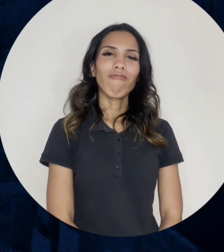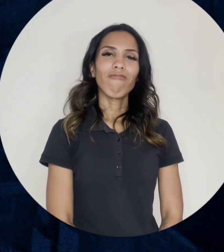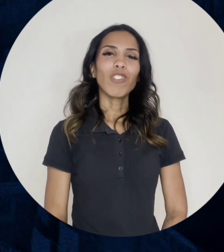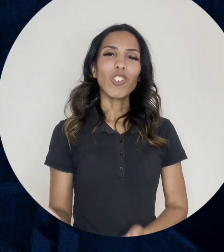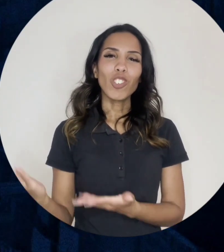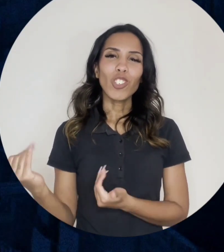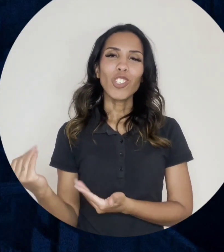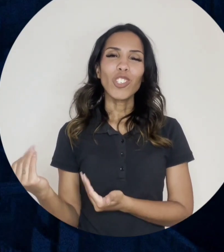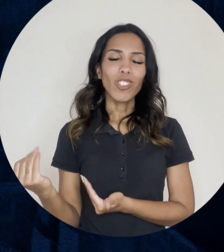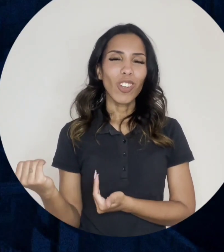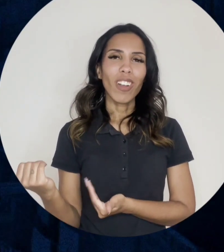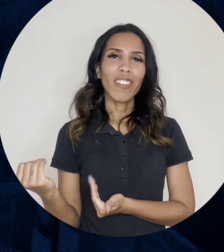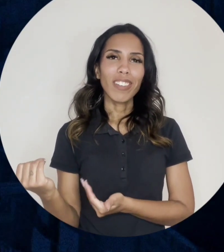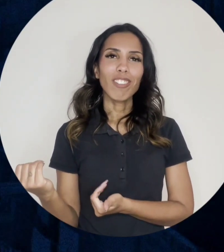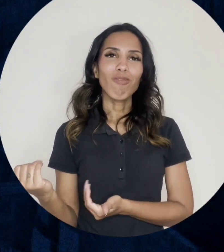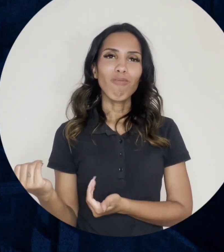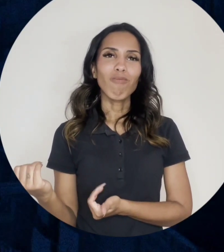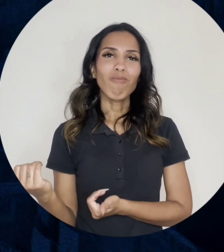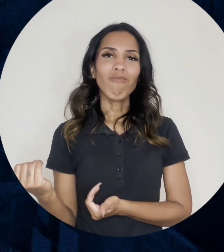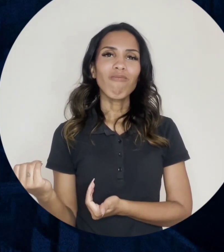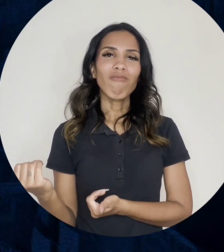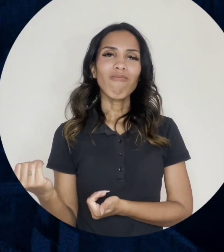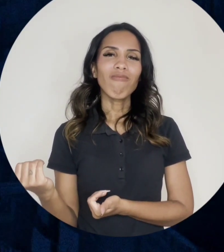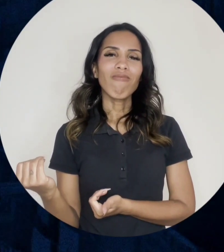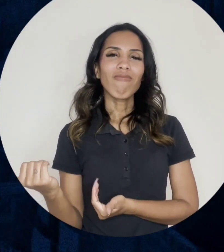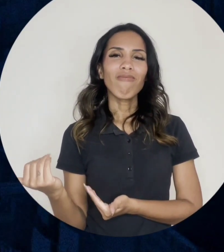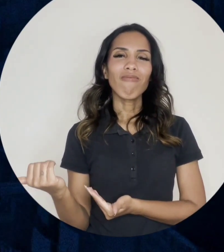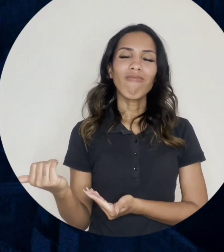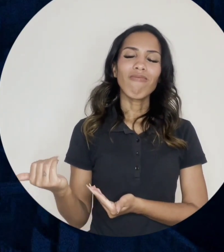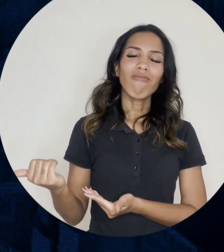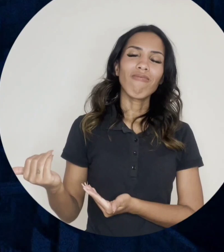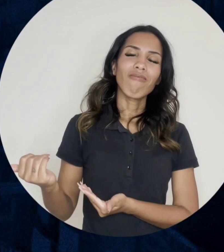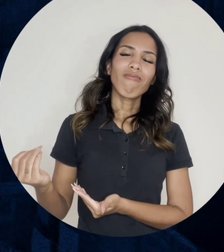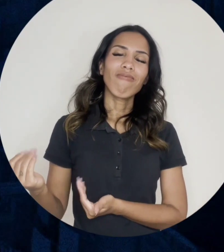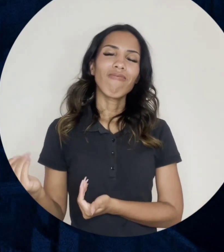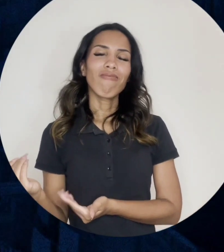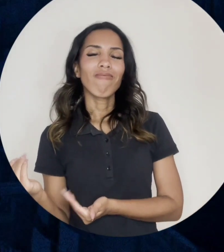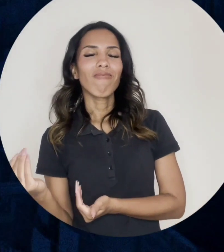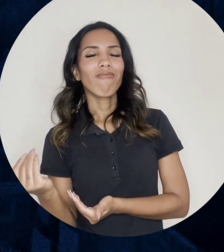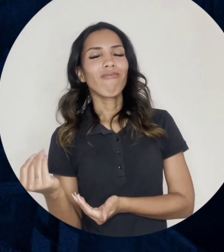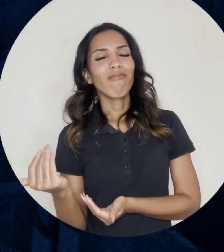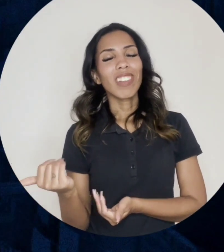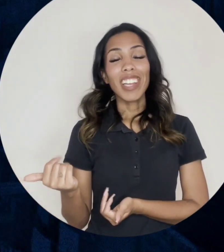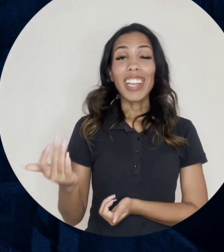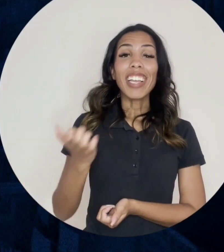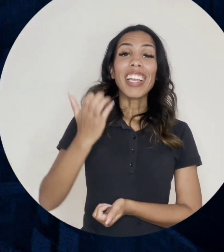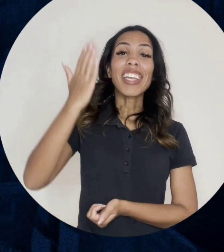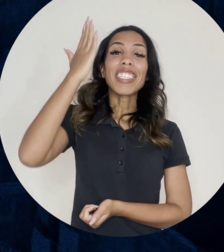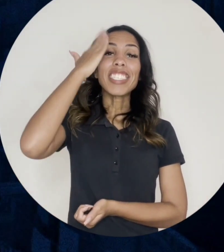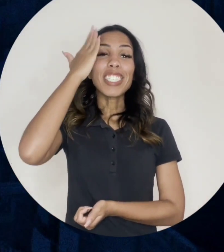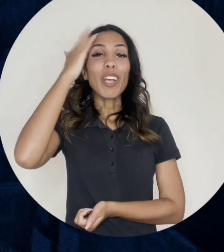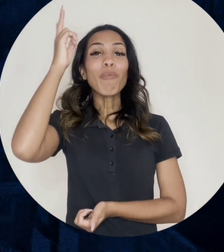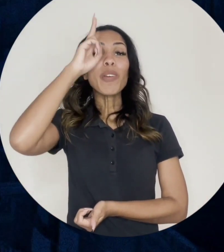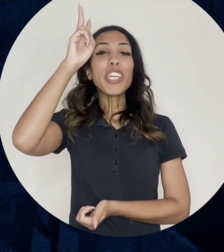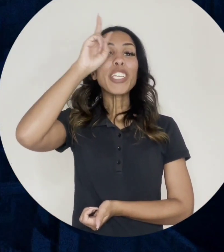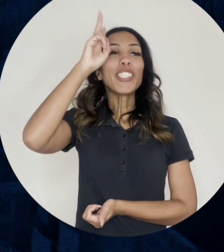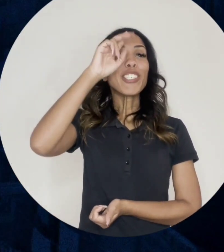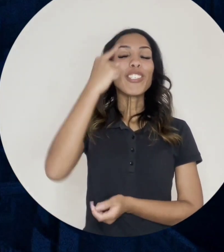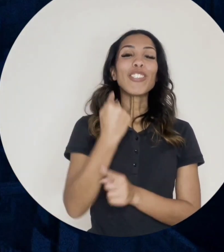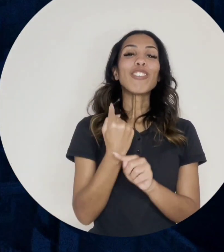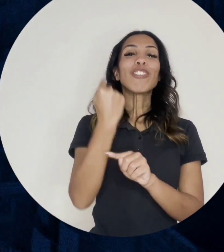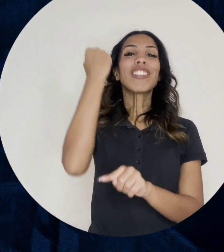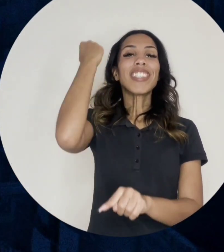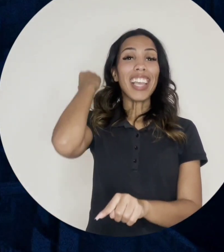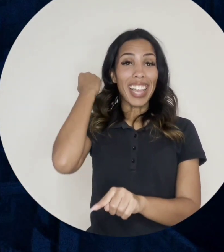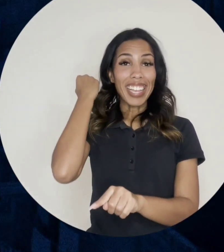Jovens que ainda escutam, querem saber da nossa história. E quando eles